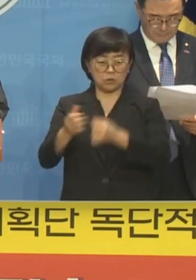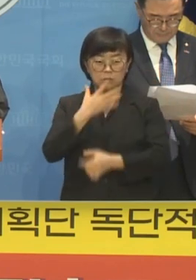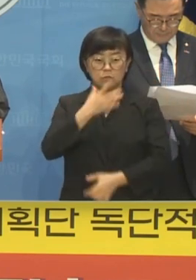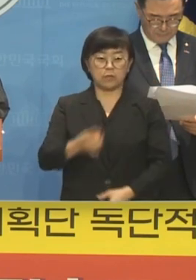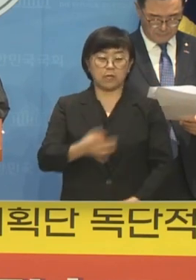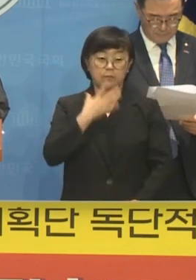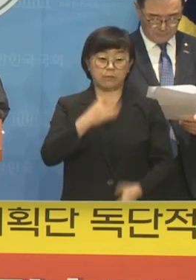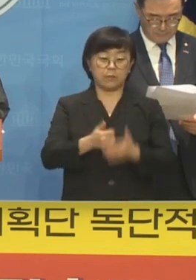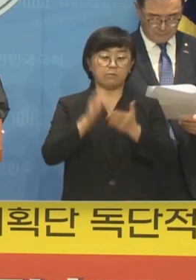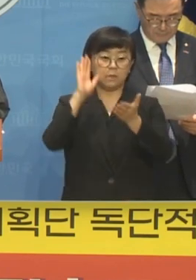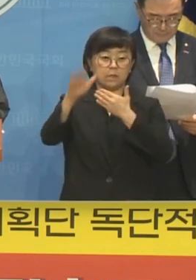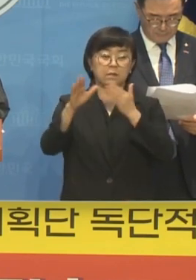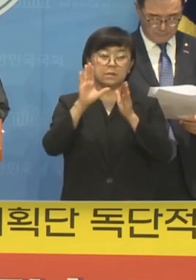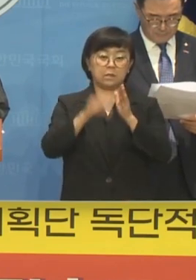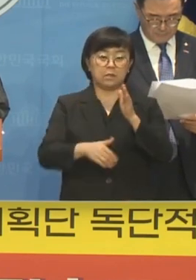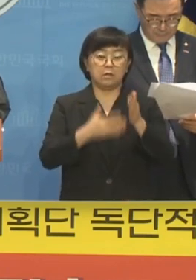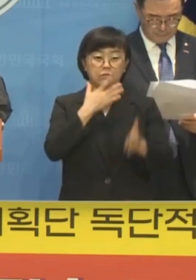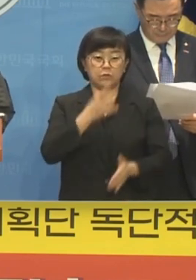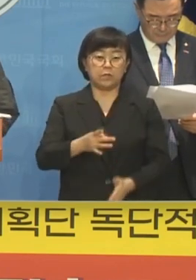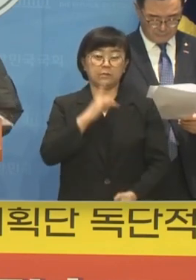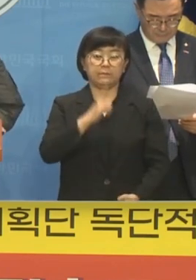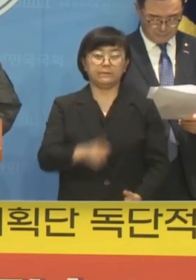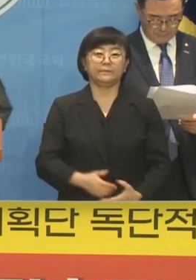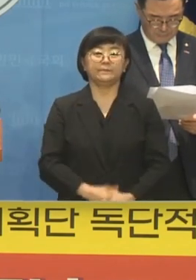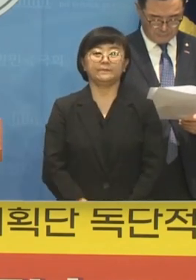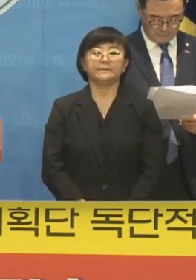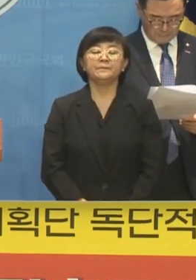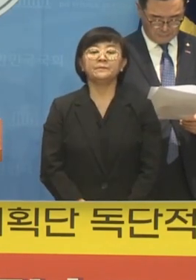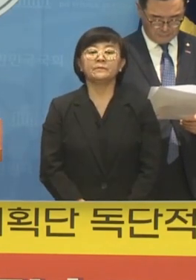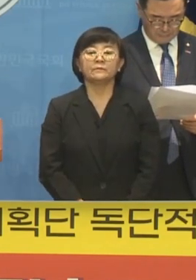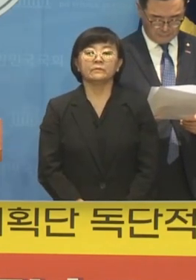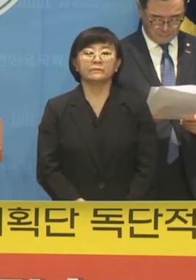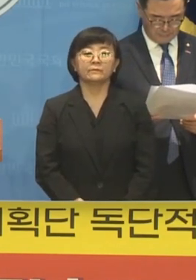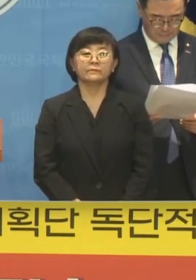불행이자 미래 세대의 불행이 될 것입니다.